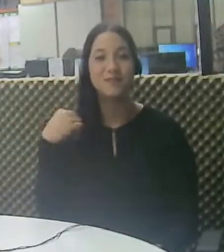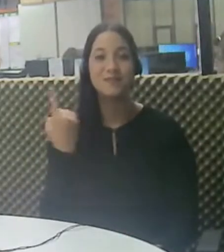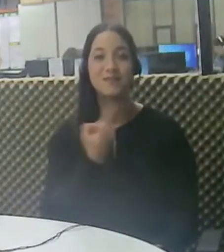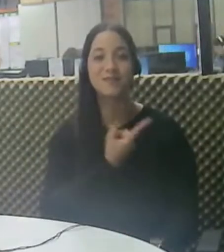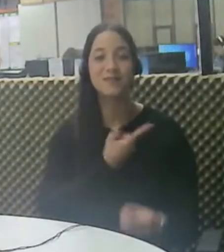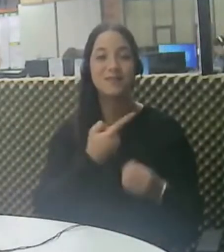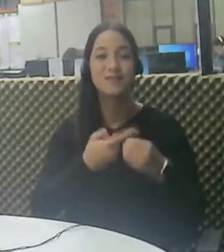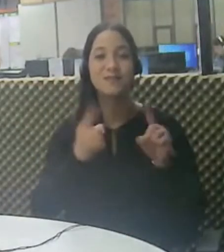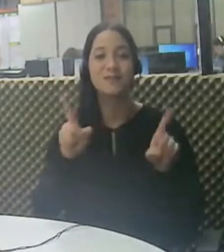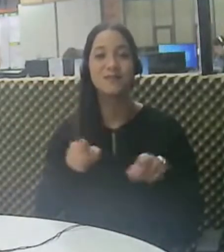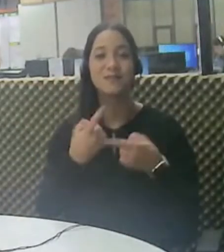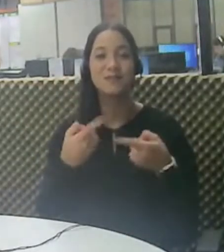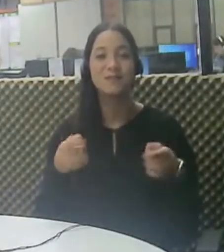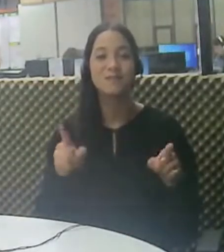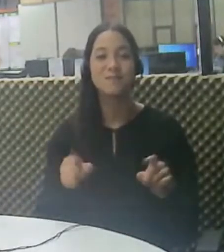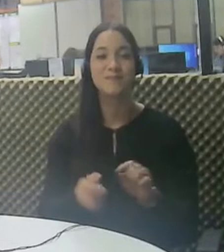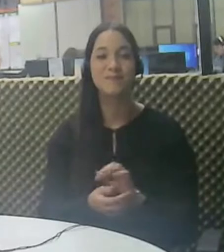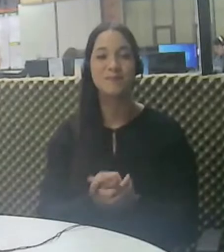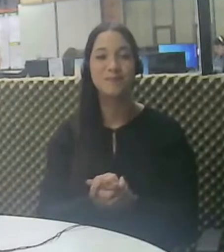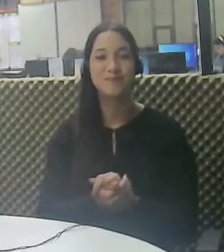Rádio Nossa Cidade.